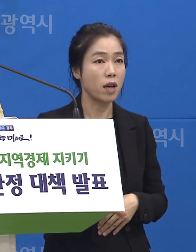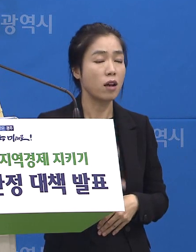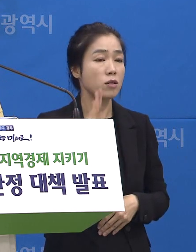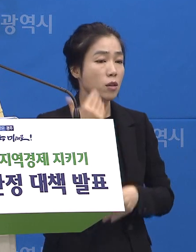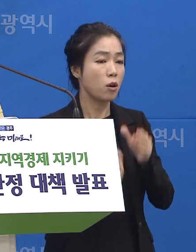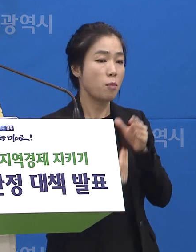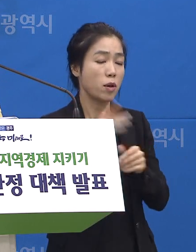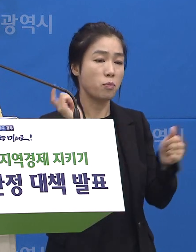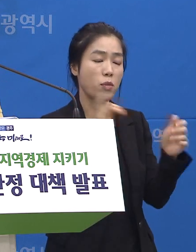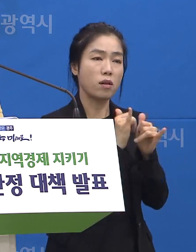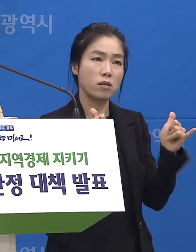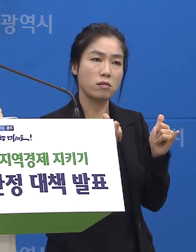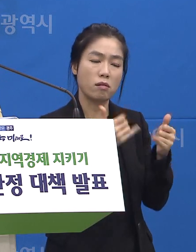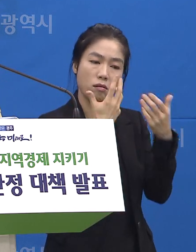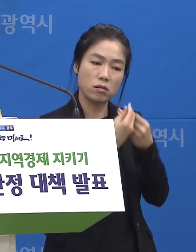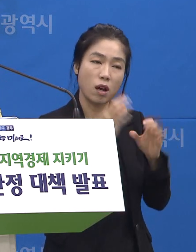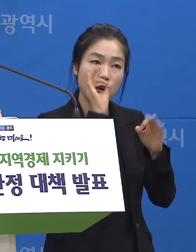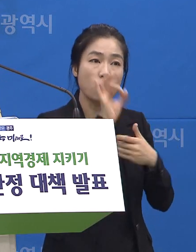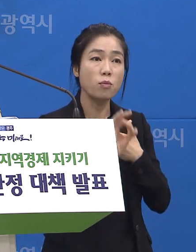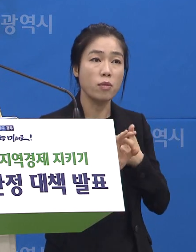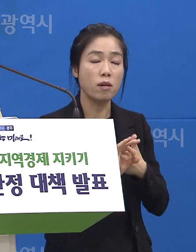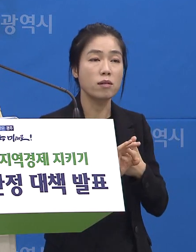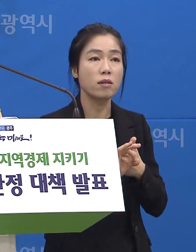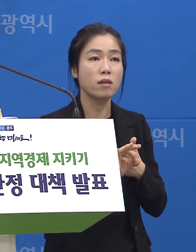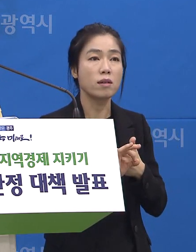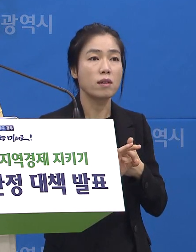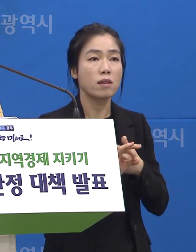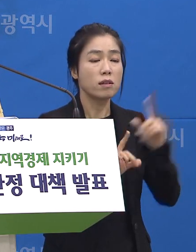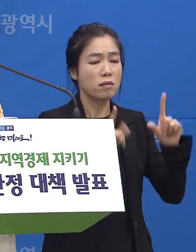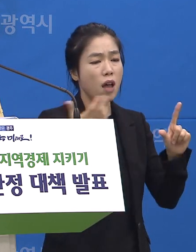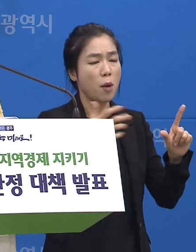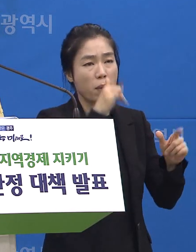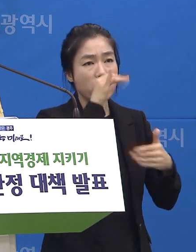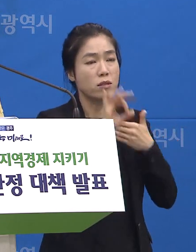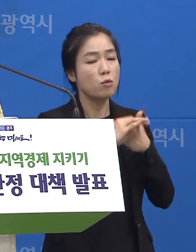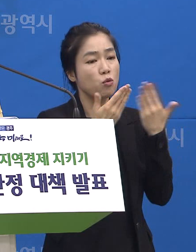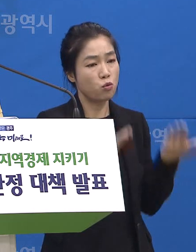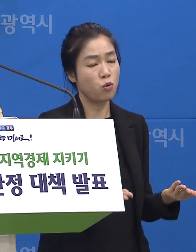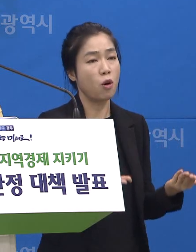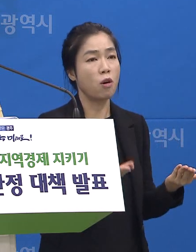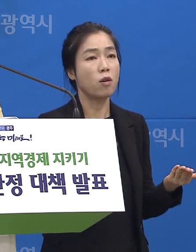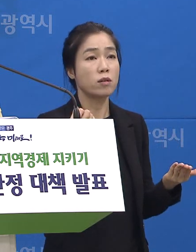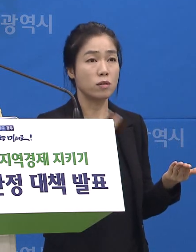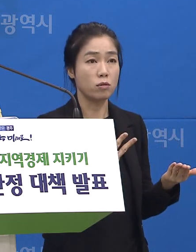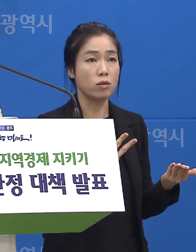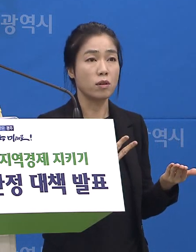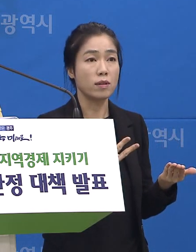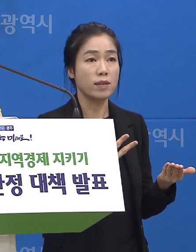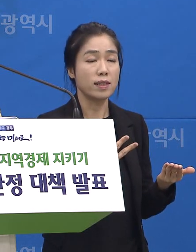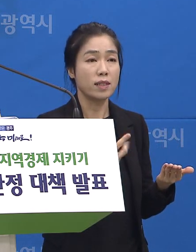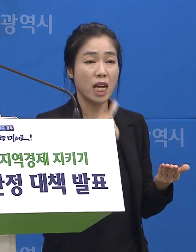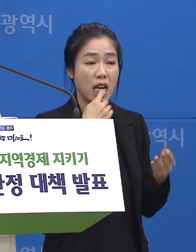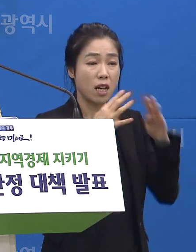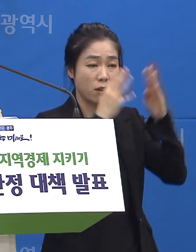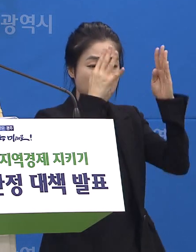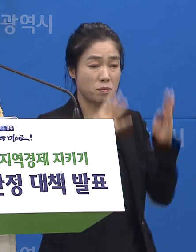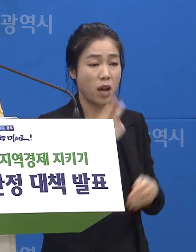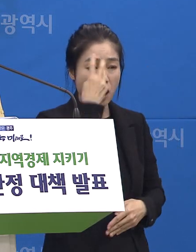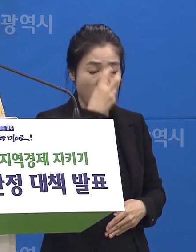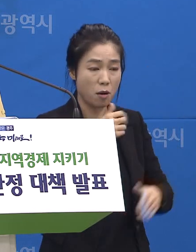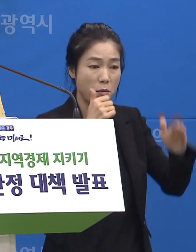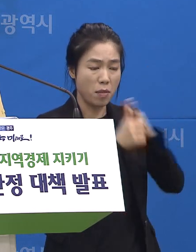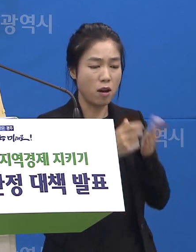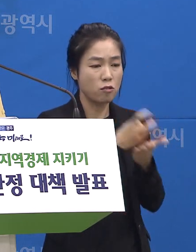최근 발생한 확진자들의 사례에서도 보이듯이 증상이 있으면 쉬고 그다음에 선별진료소로 가라고